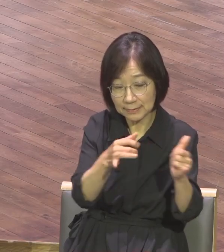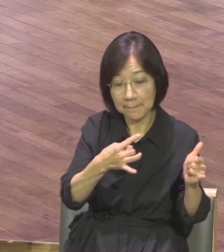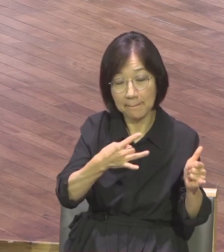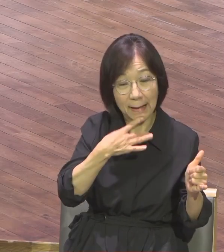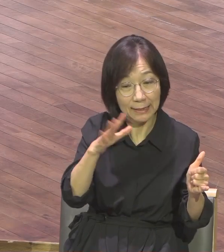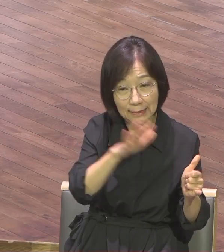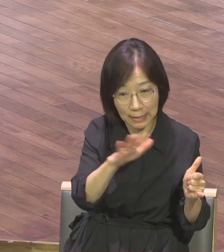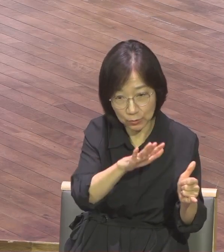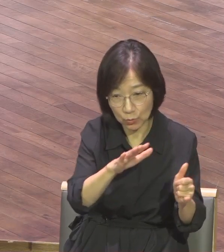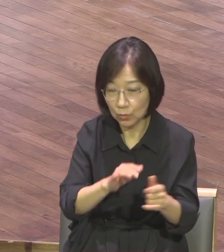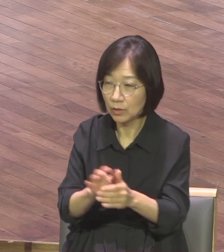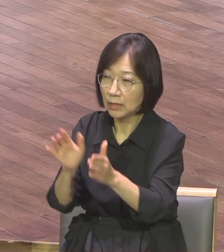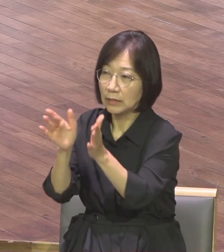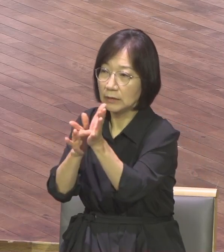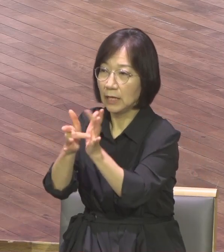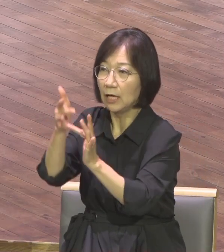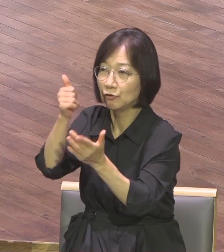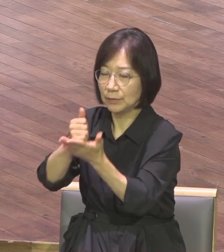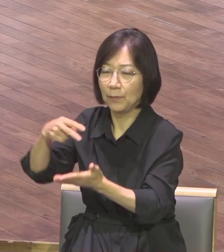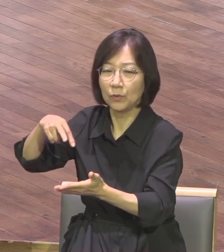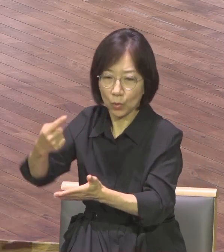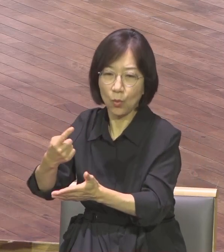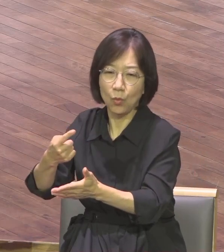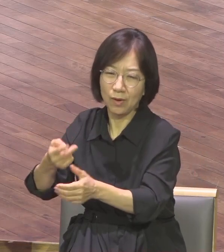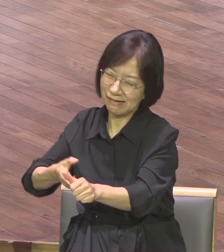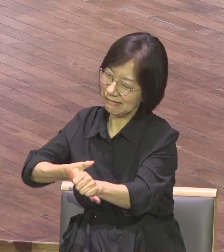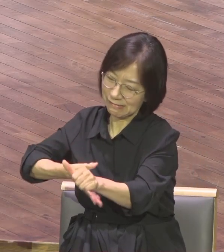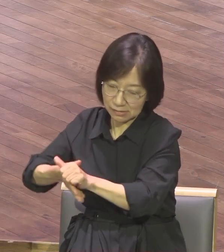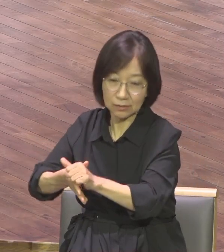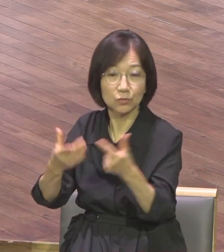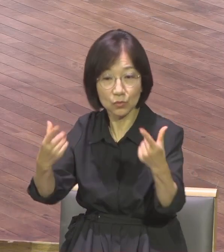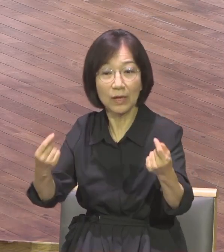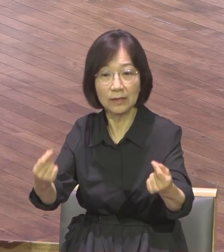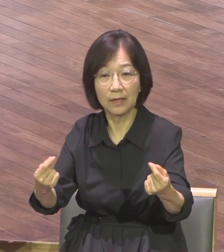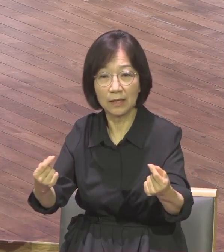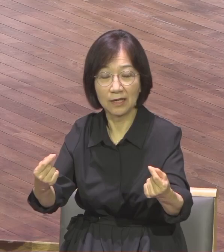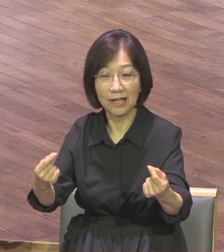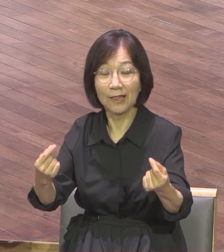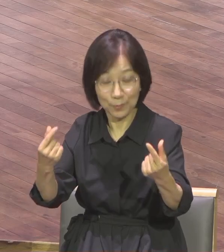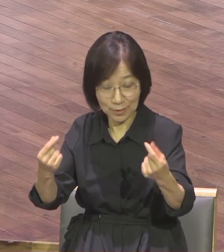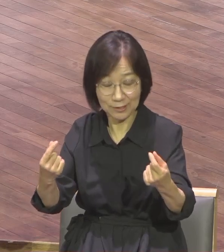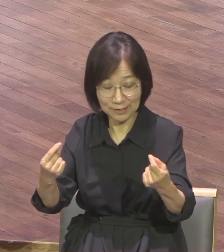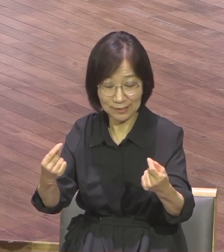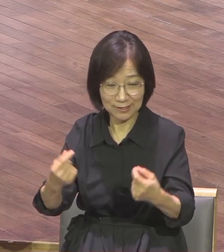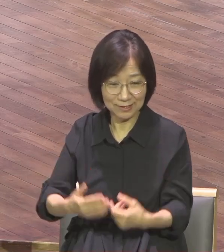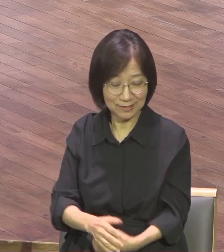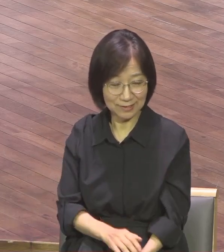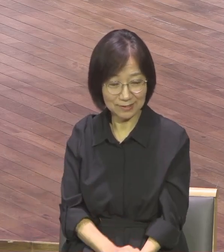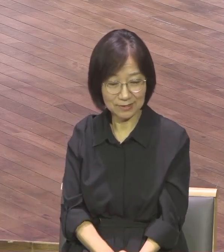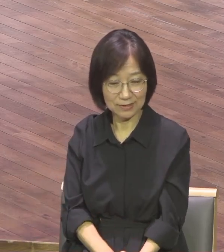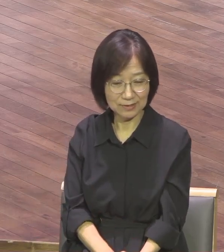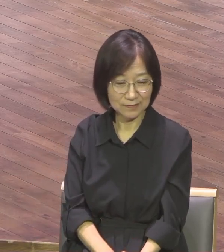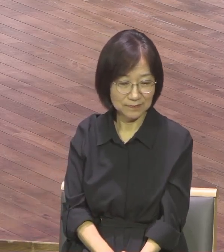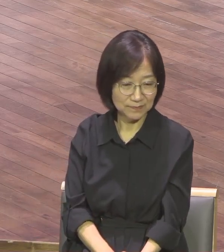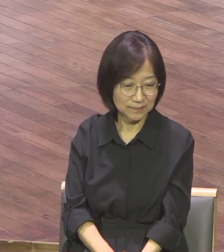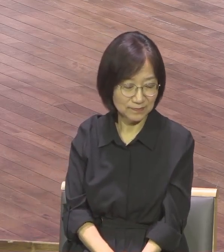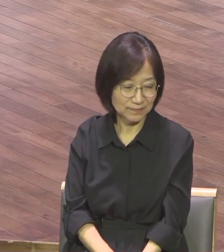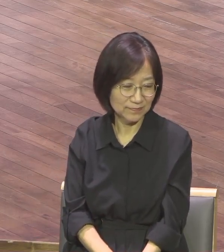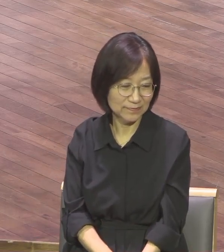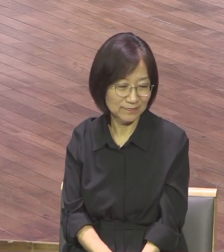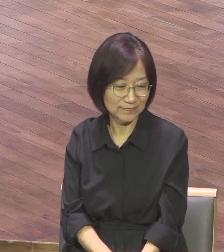예수를 박해하는 것입니다. 예수, 예수를 향한 이 박해지요. 자,